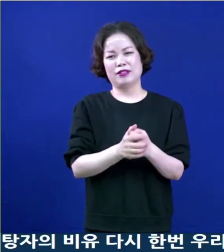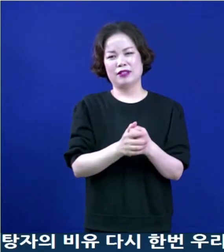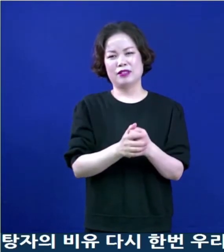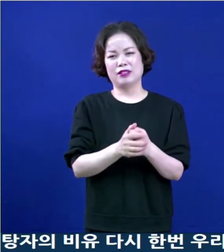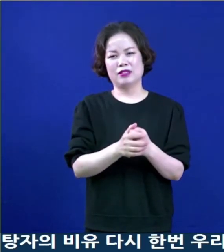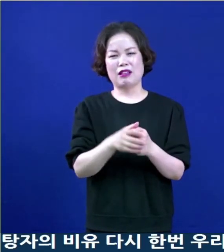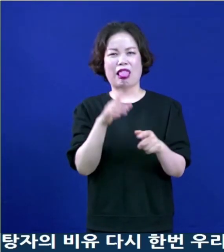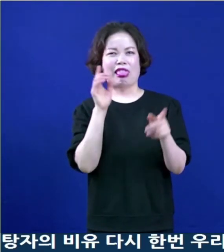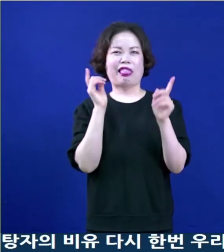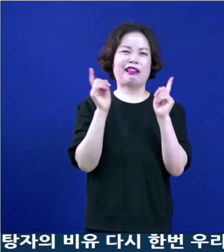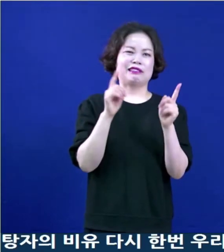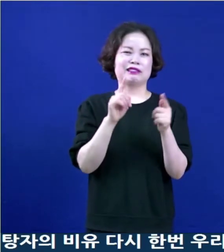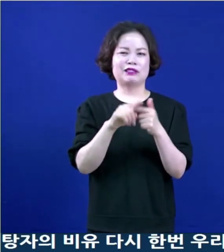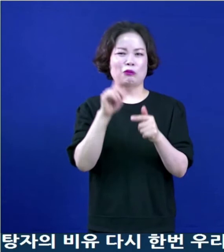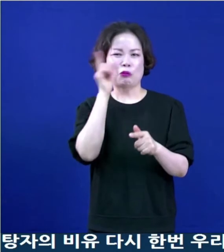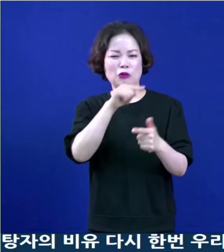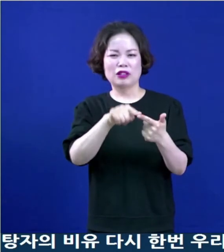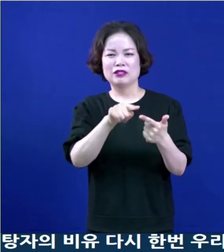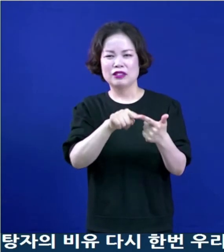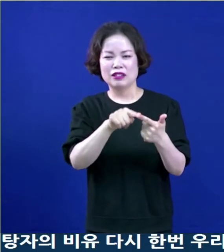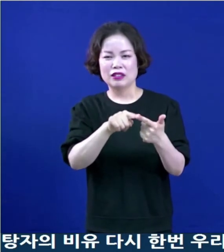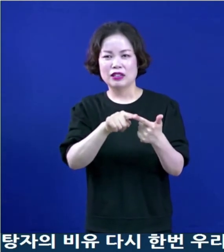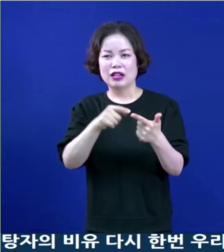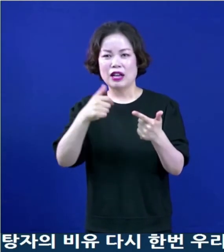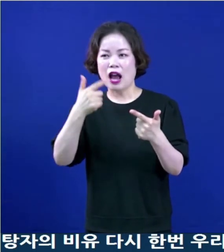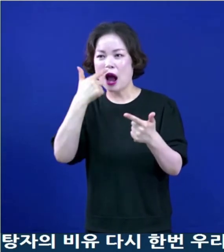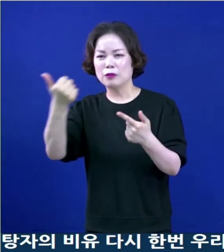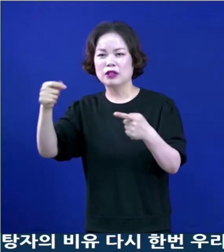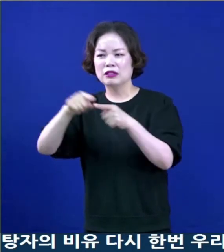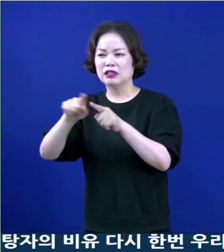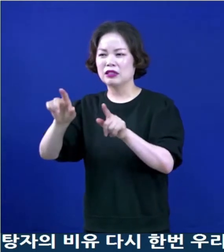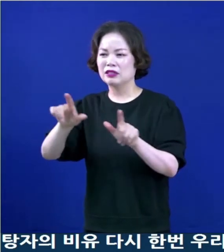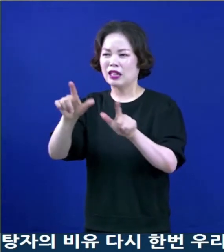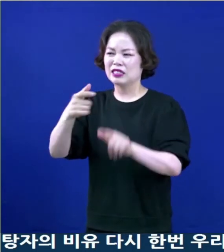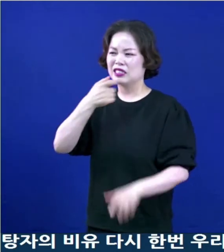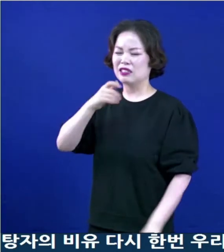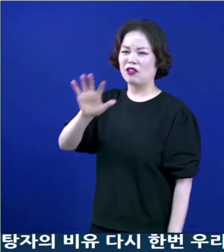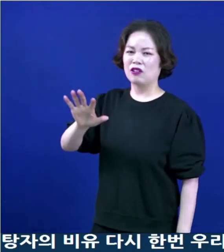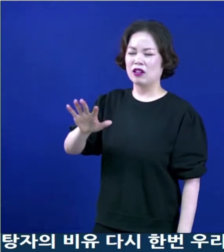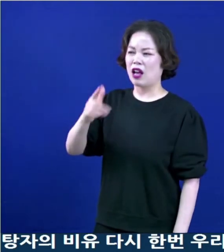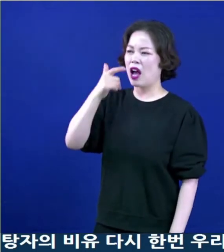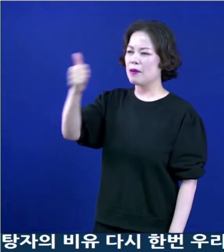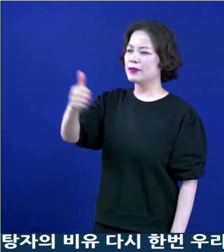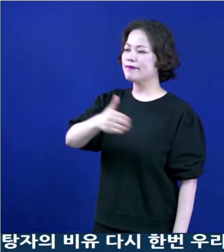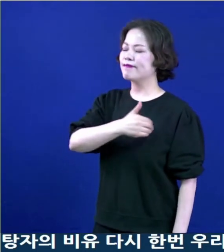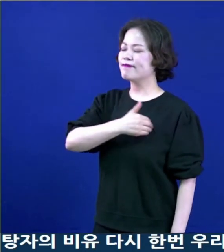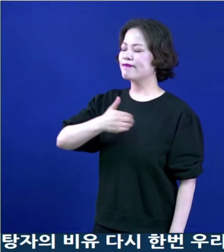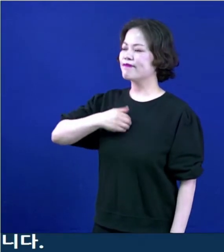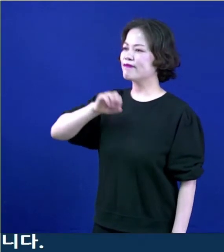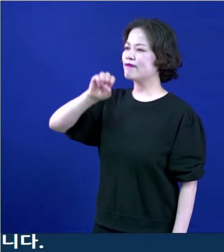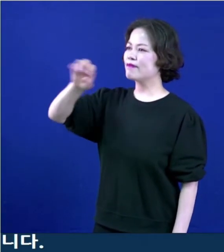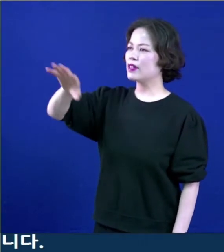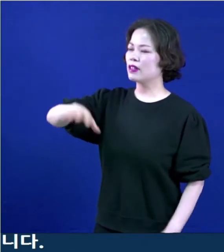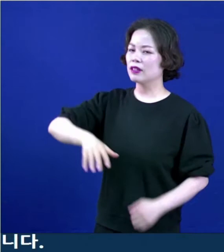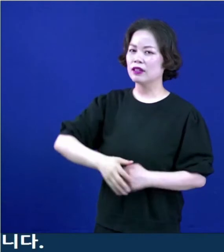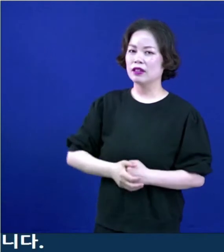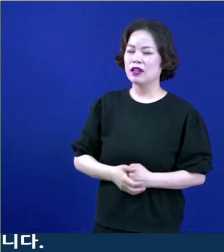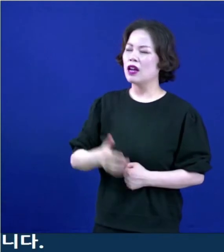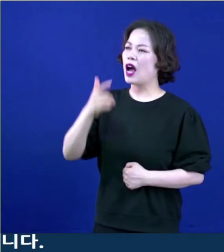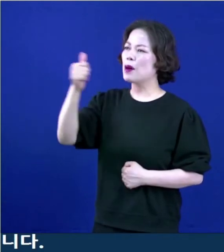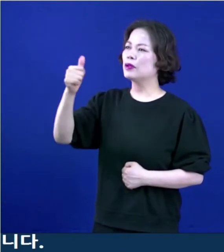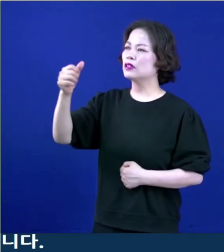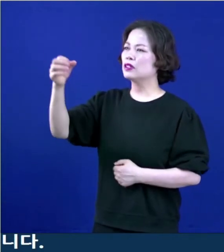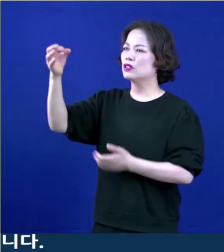못됐어요. 그래서 아버지랑 같이 사는 게 싫었습니다. 아버지에게 당돌한 얘기를 하죠. 아버지 유산